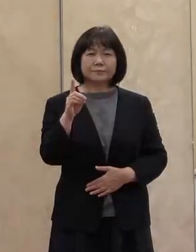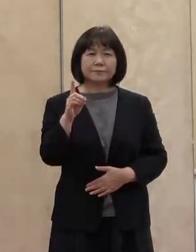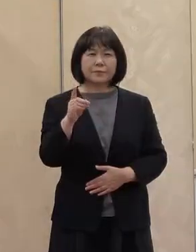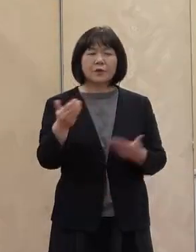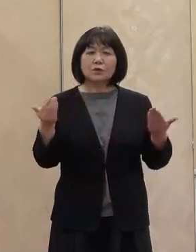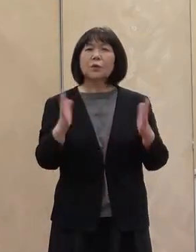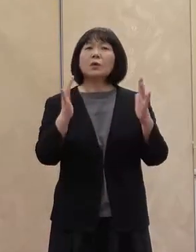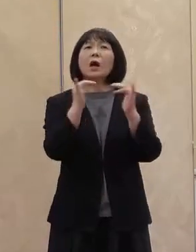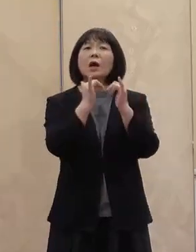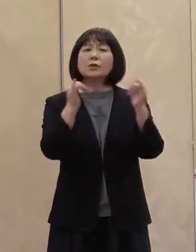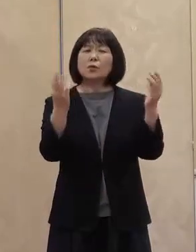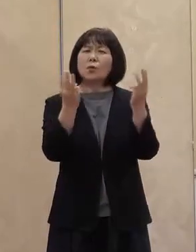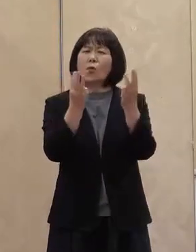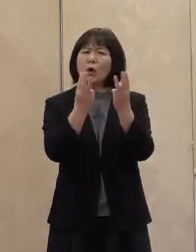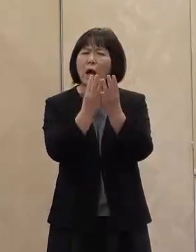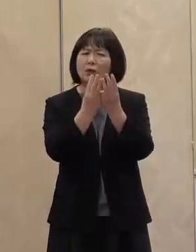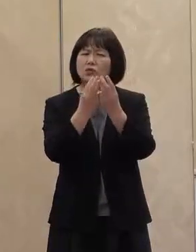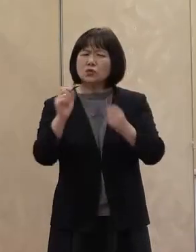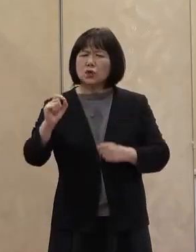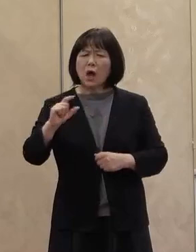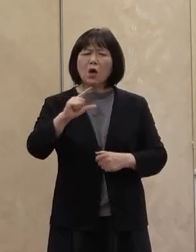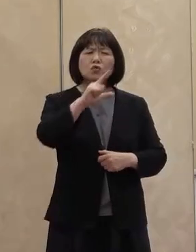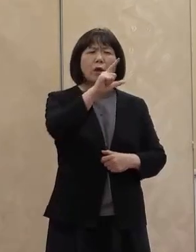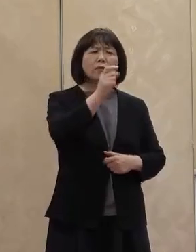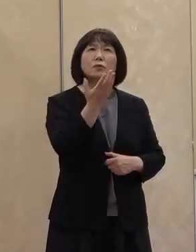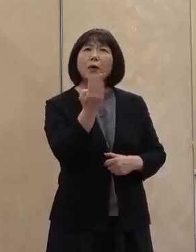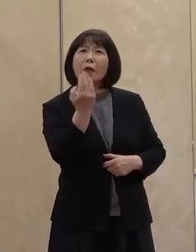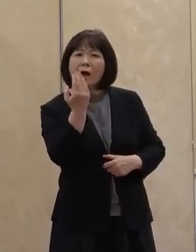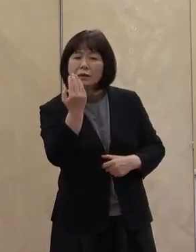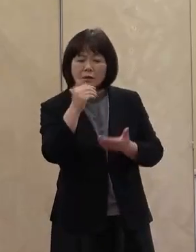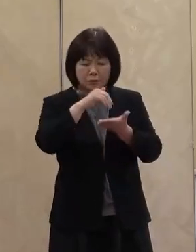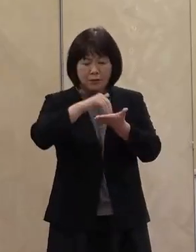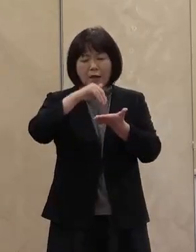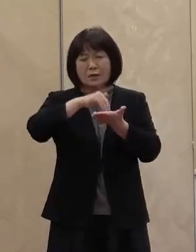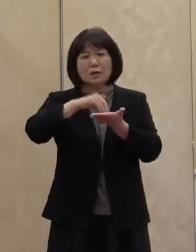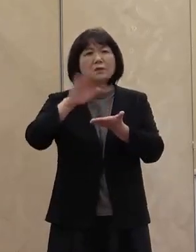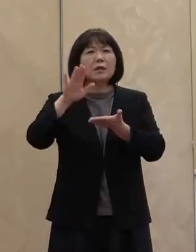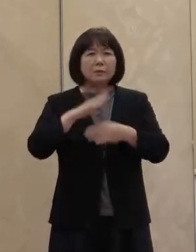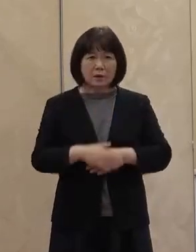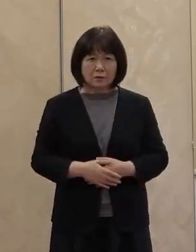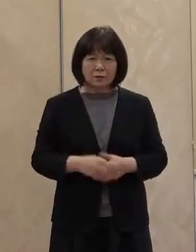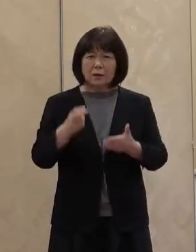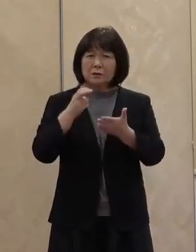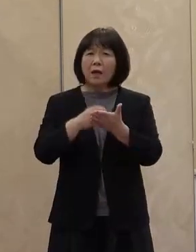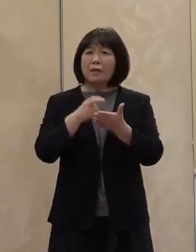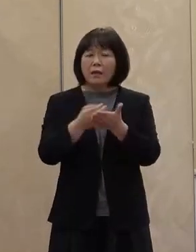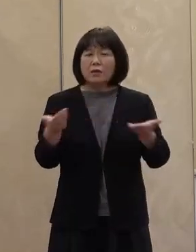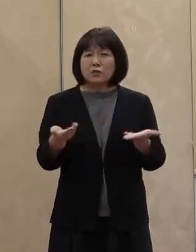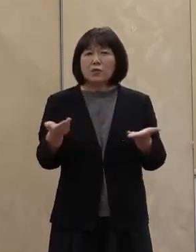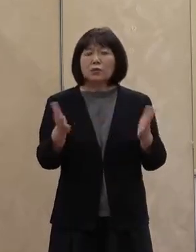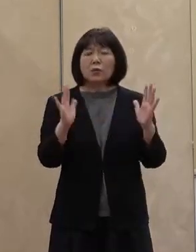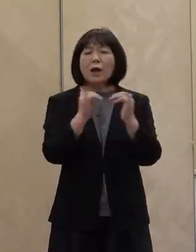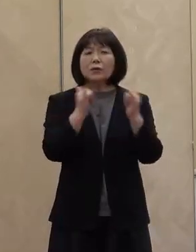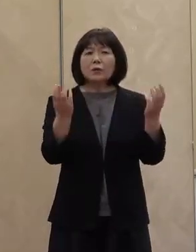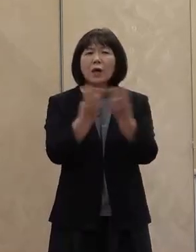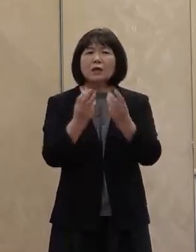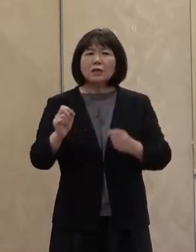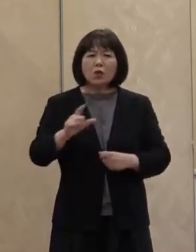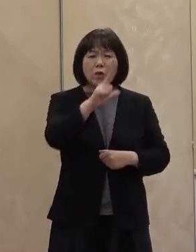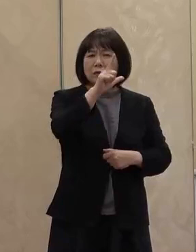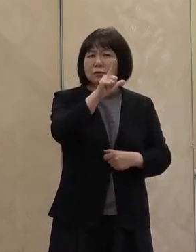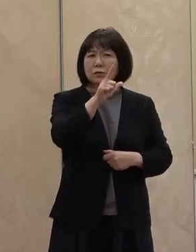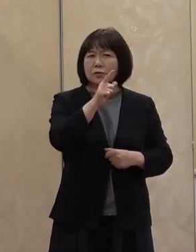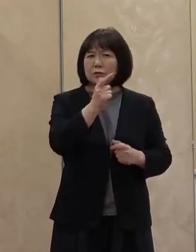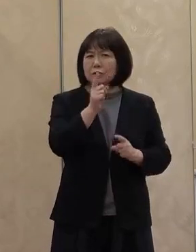失業者がどのぐらい増えるのかという、そこから逆算していってます。これも確実にそうなるというわけじゃありませんが、これをいか